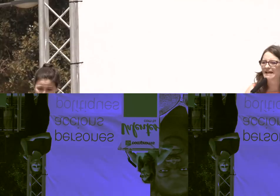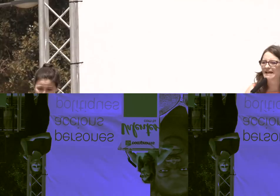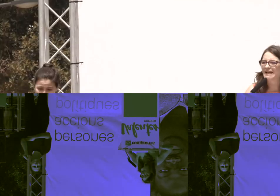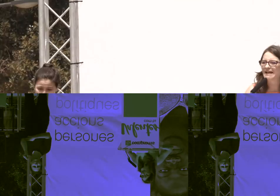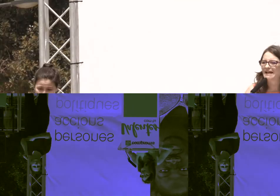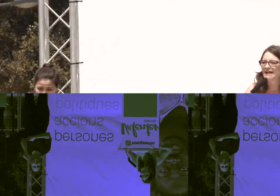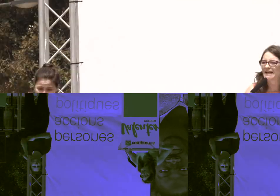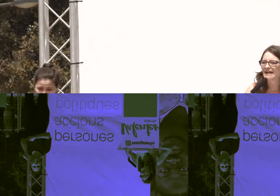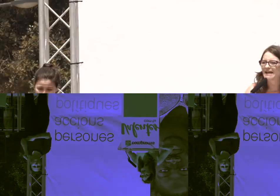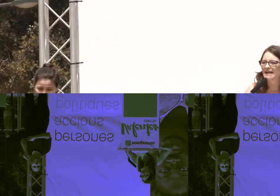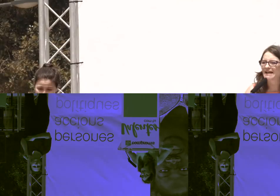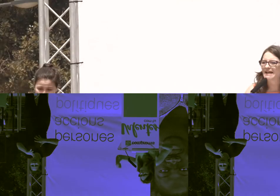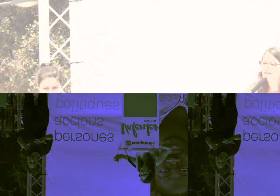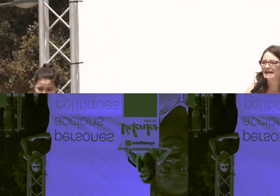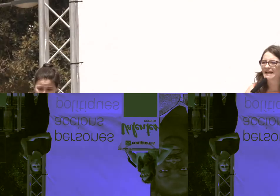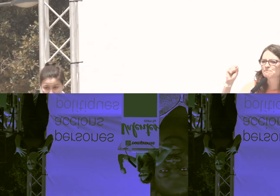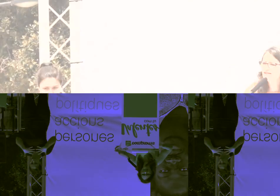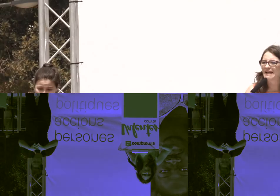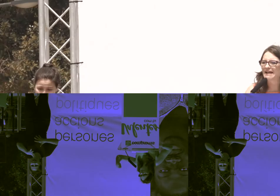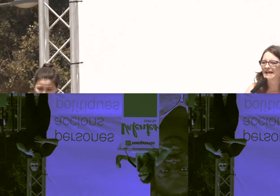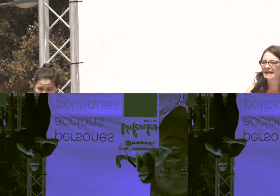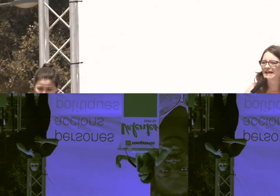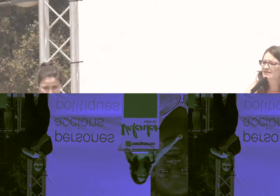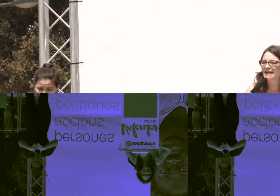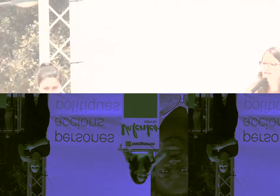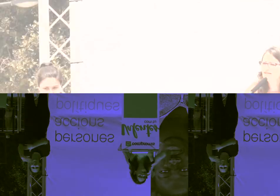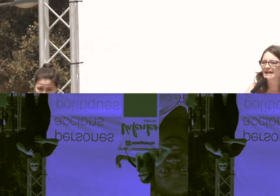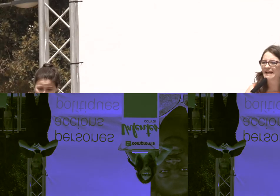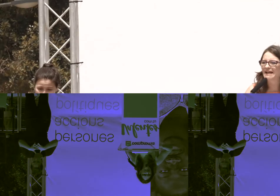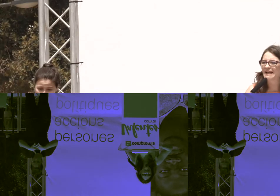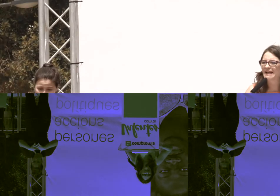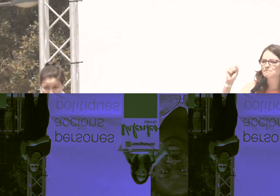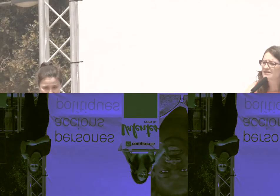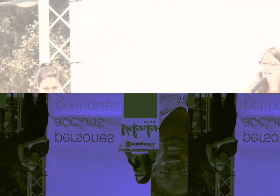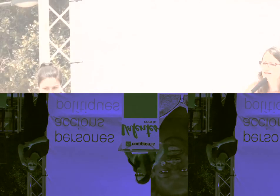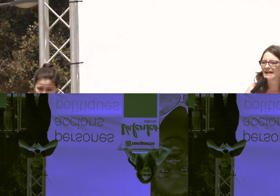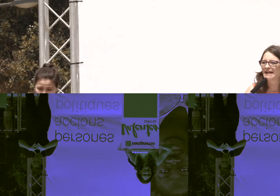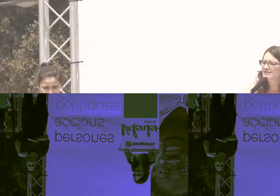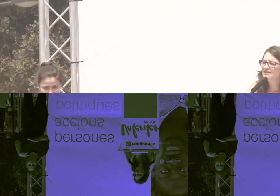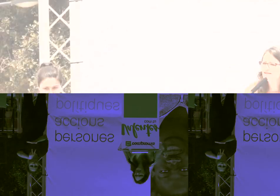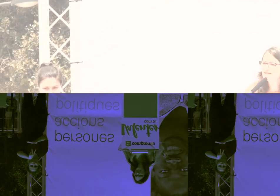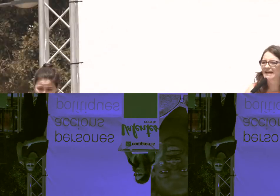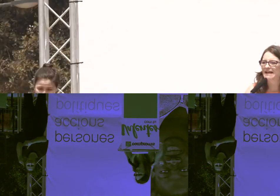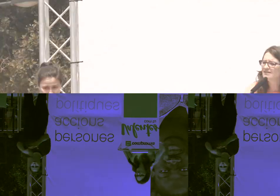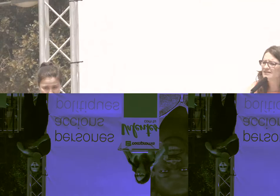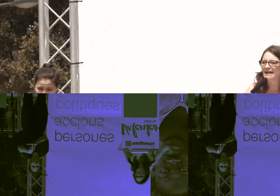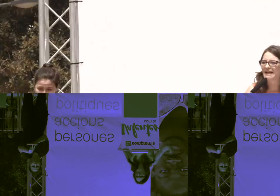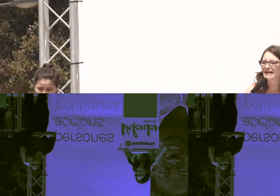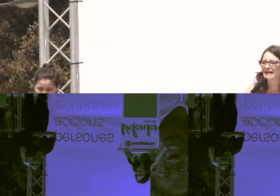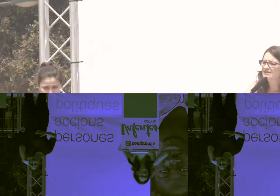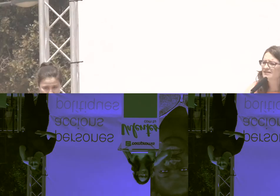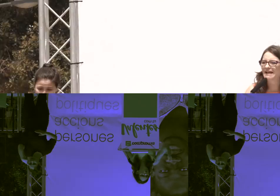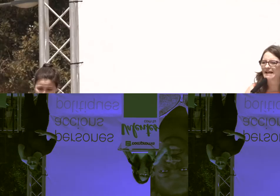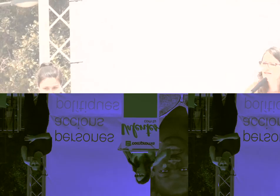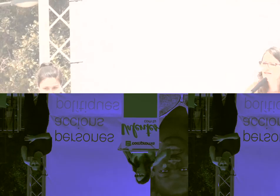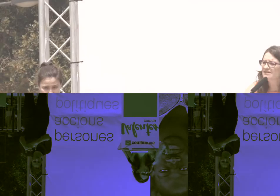tenim que seguir assumint i portant com a bandera, amb un poble dempeus i conscients que mai més